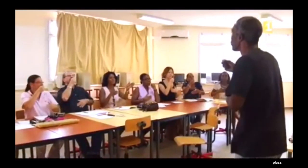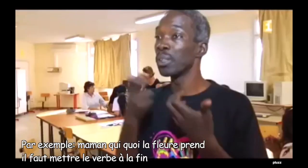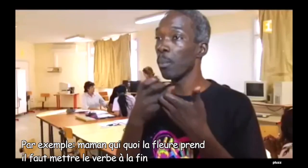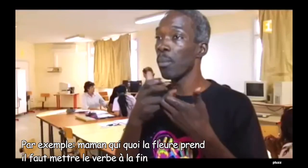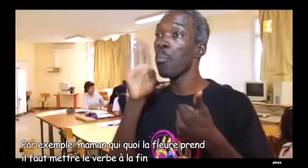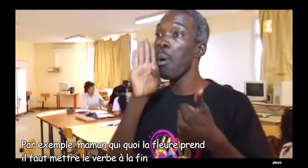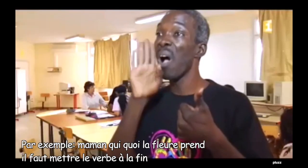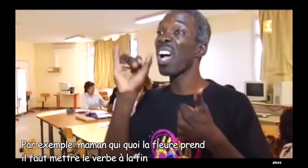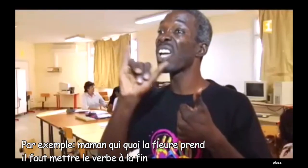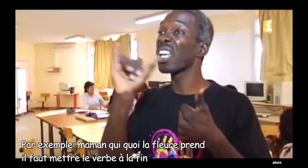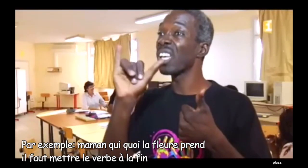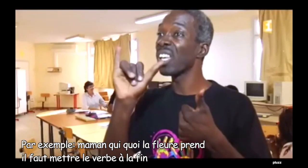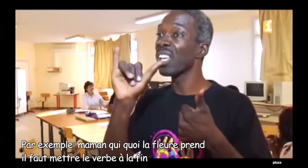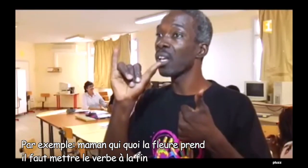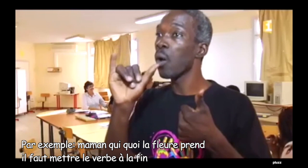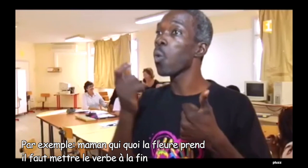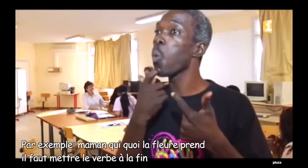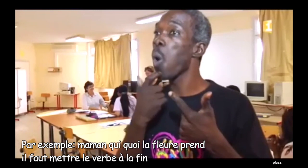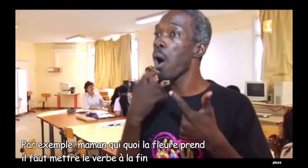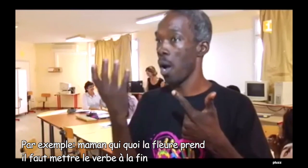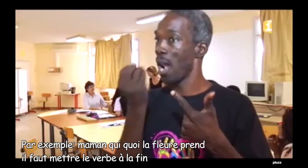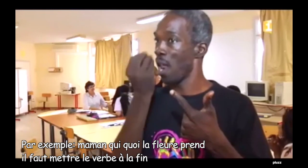Par exemple, maman, qui, quoi, la fleur.